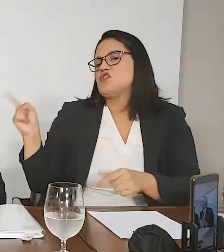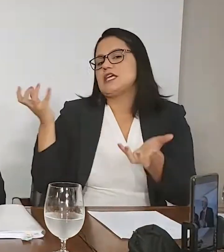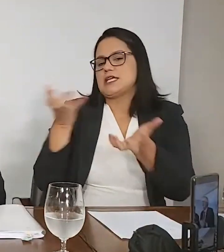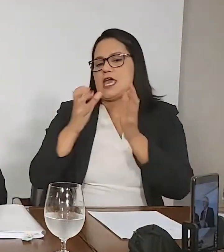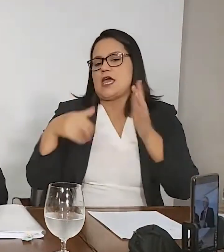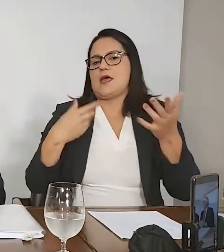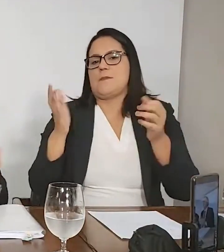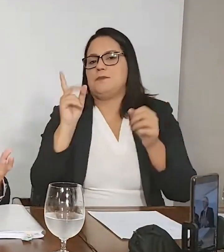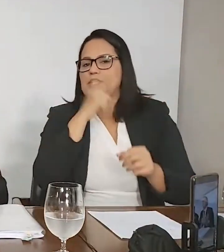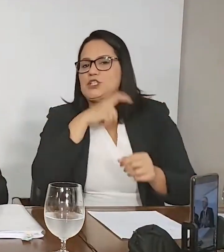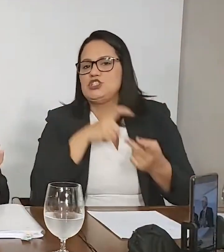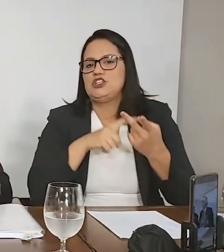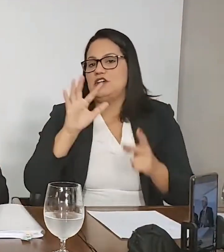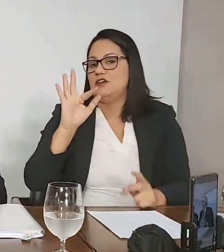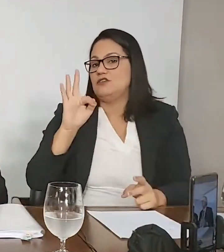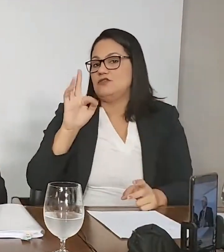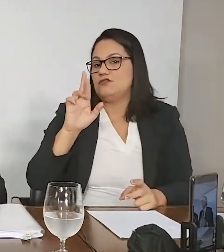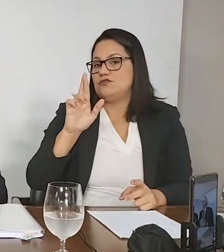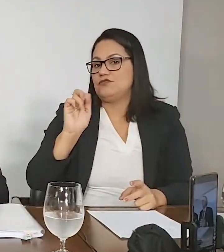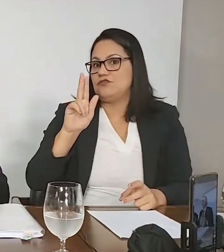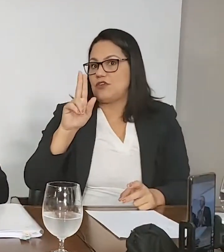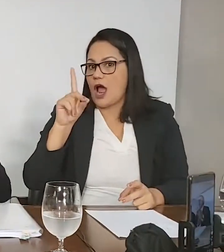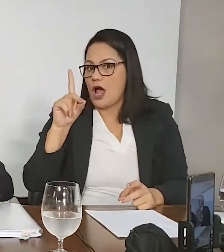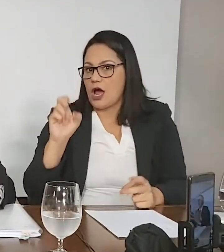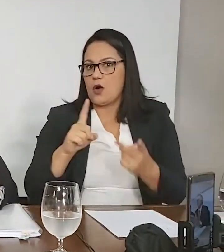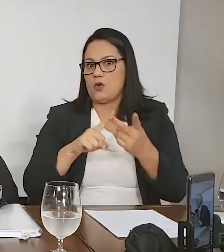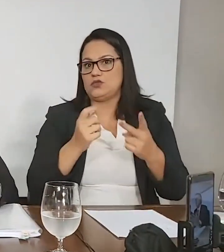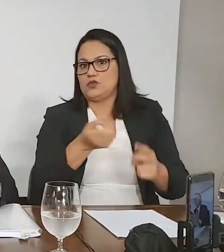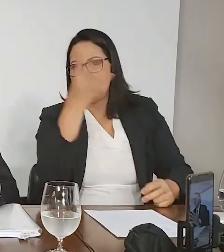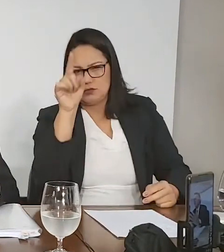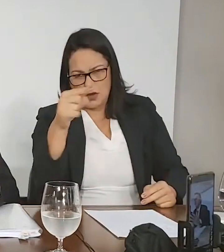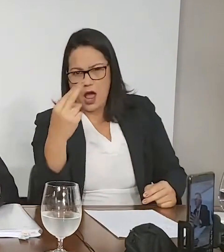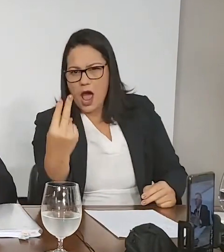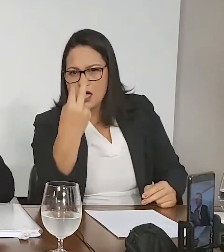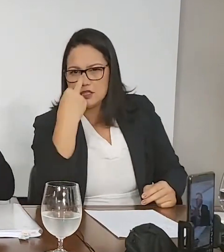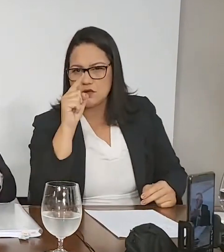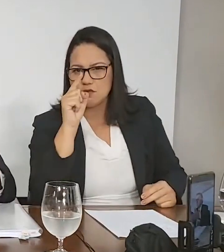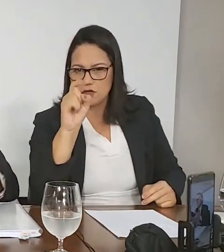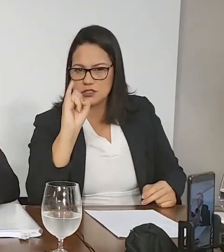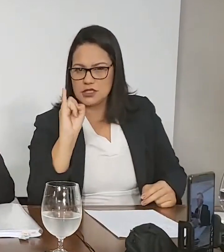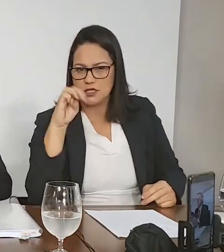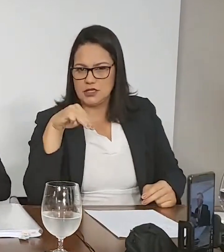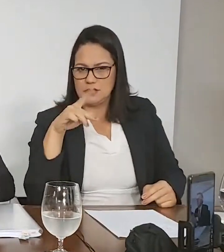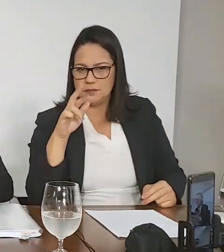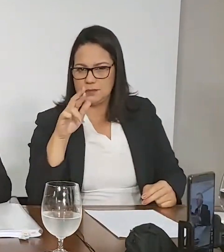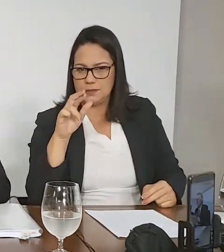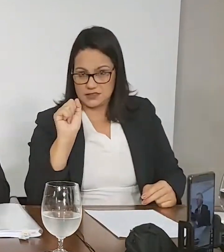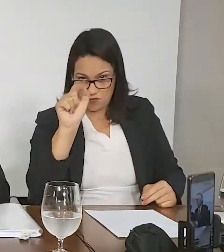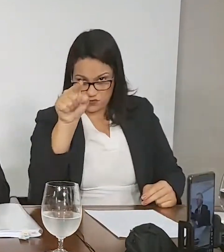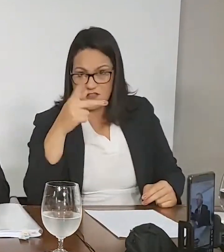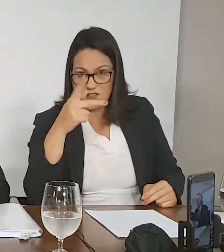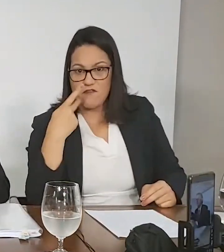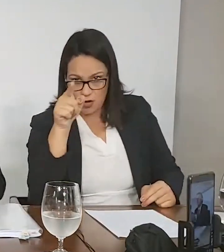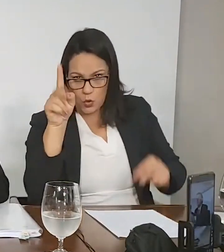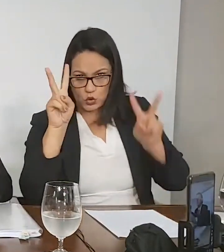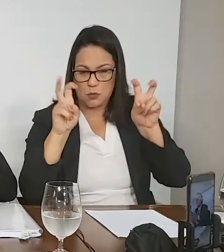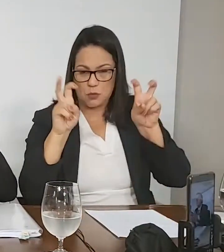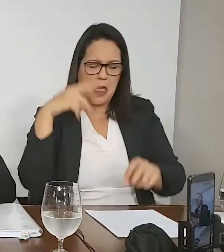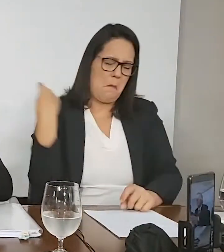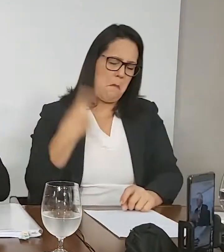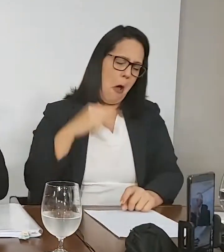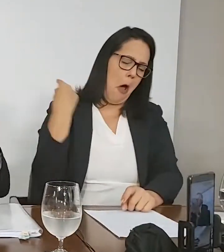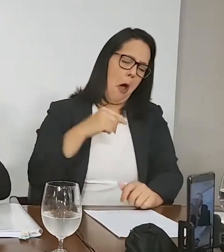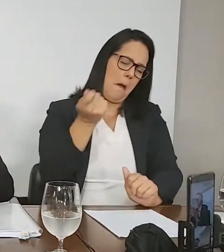fraudar números sobre Covid. Atenção, imprensa brasileira, você que falou isso e bateu